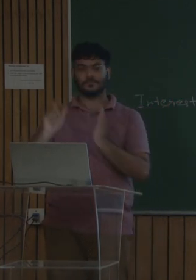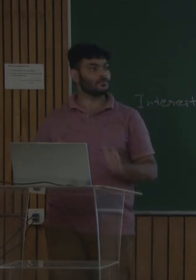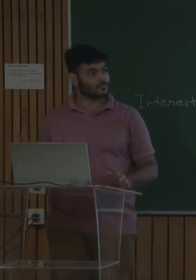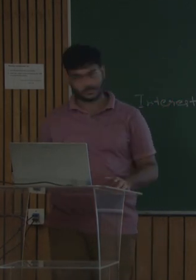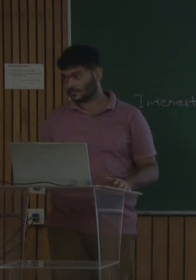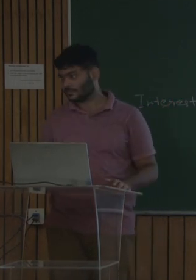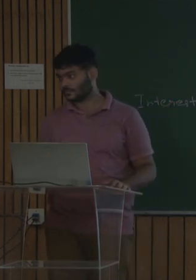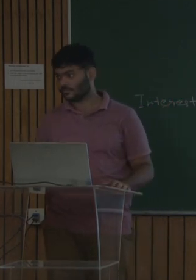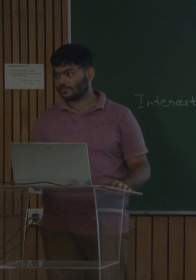ट्विटर का